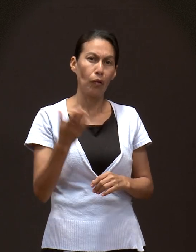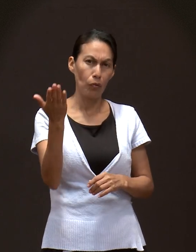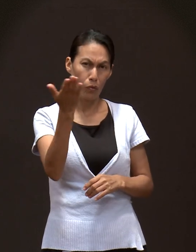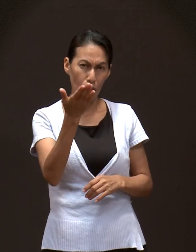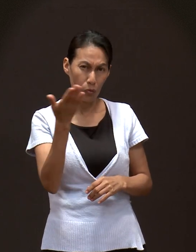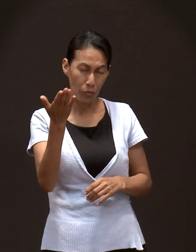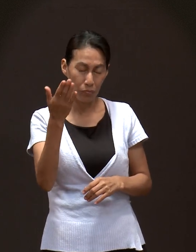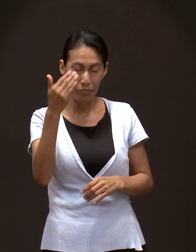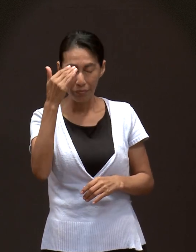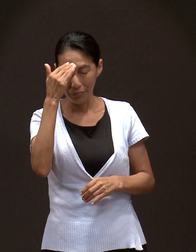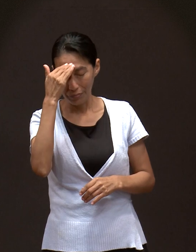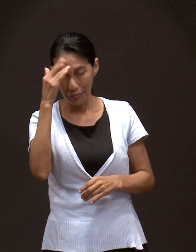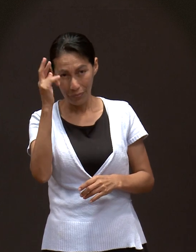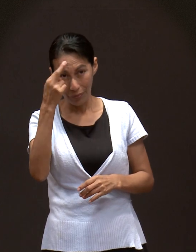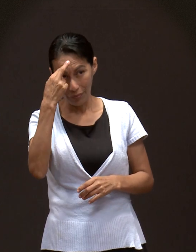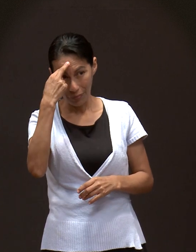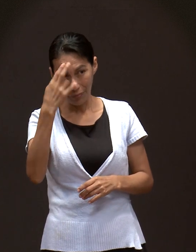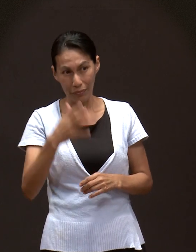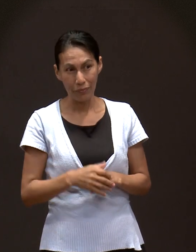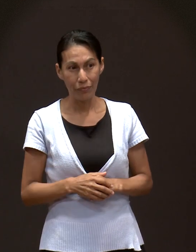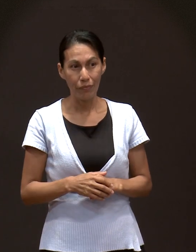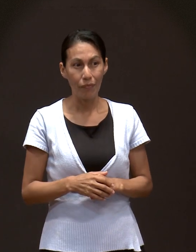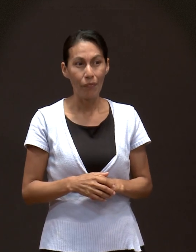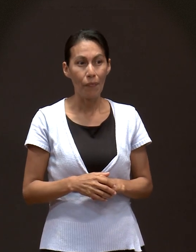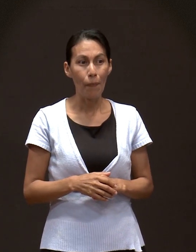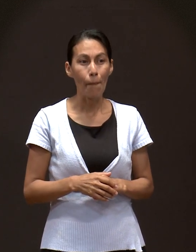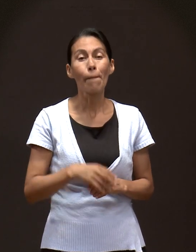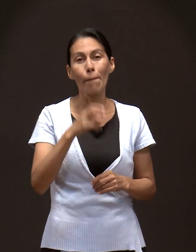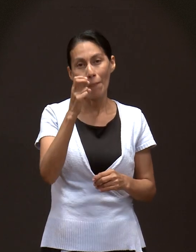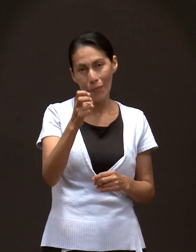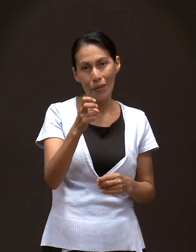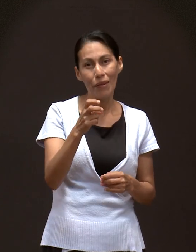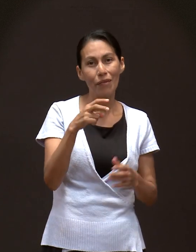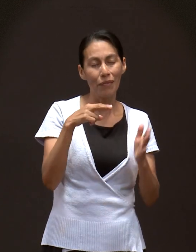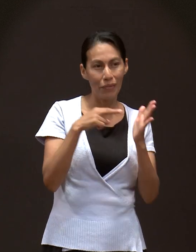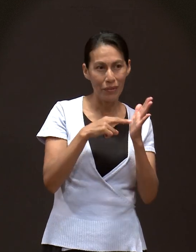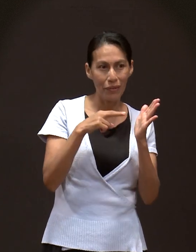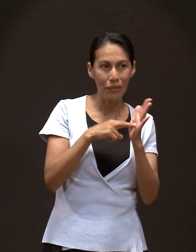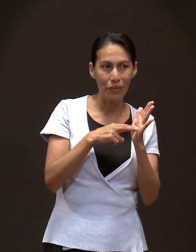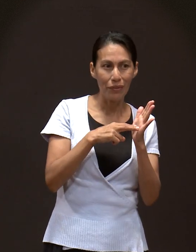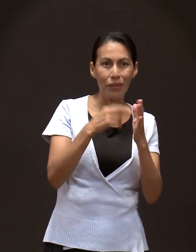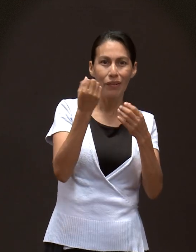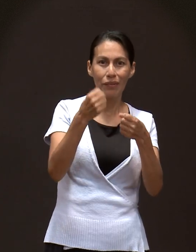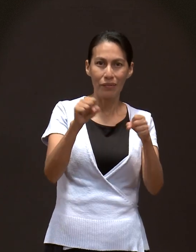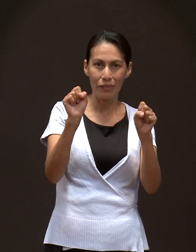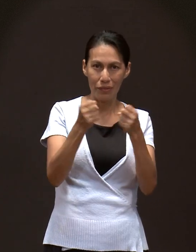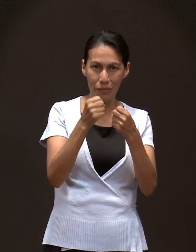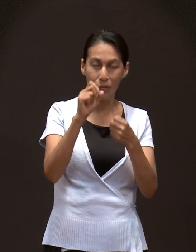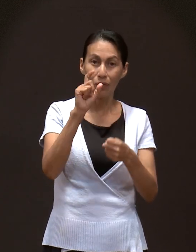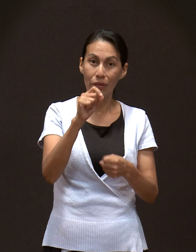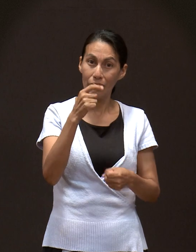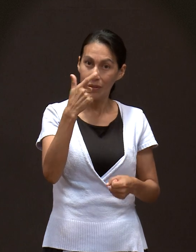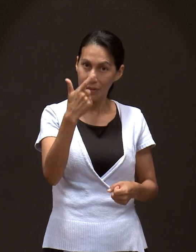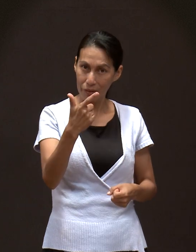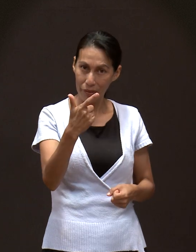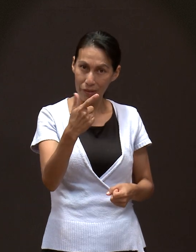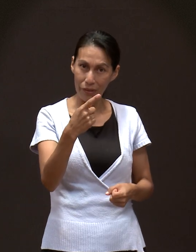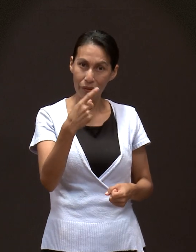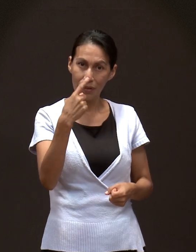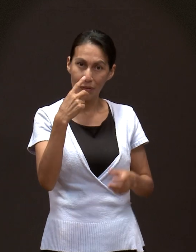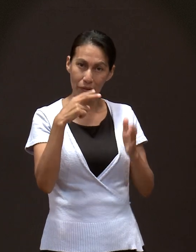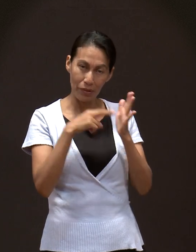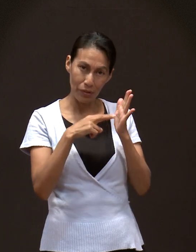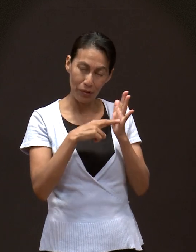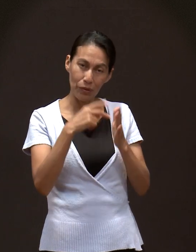a fin de que cultivemos esta promesa durante esta semana. ¿Cuál es la promesa? Pues es el versículo del Salmo